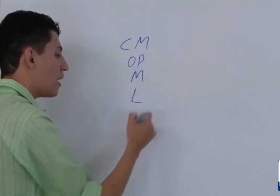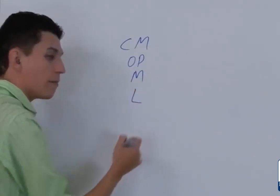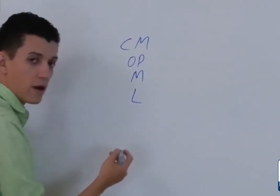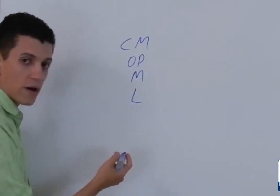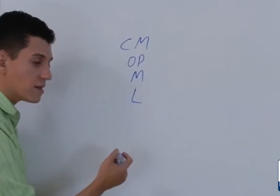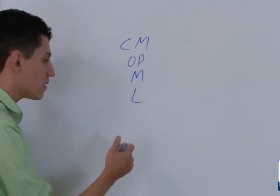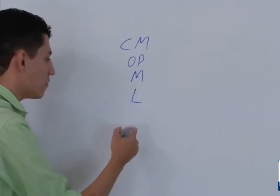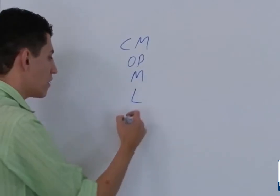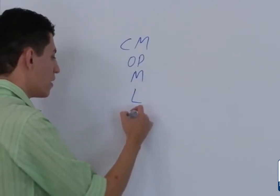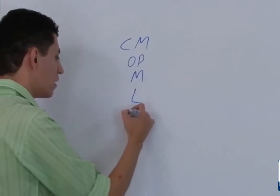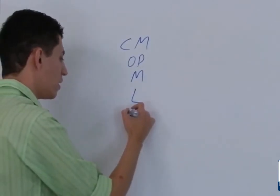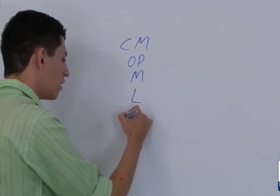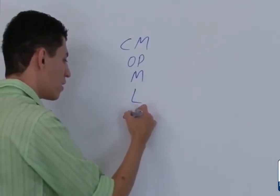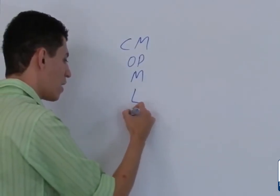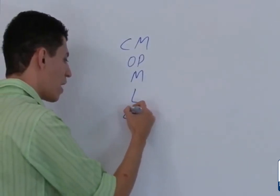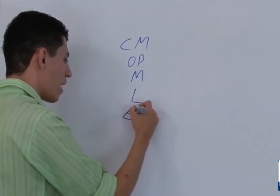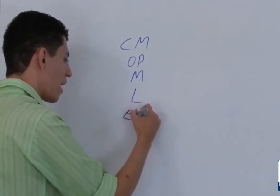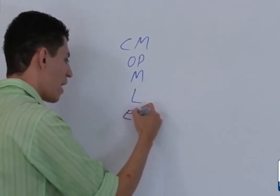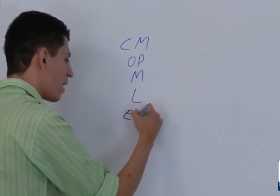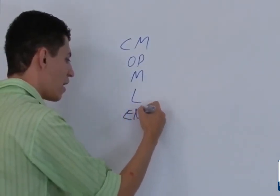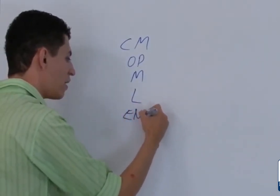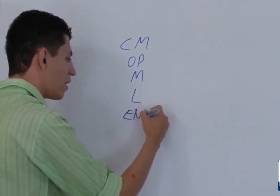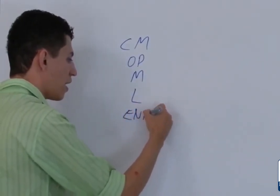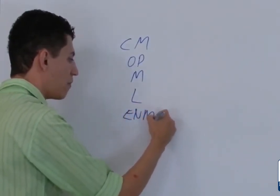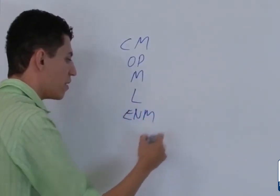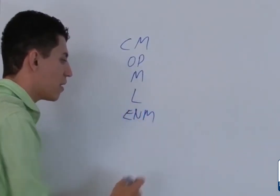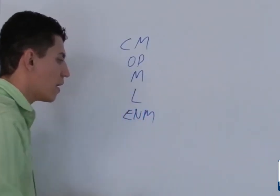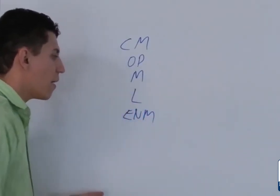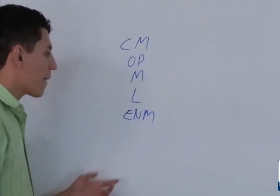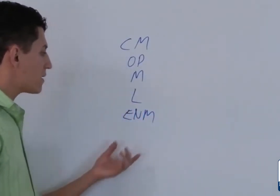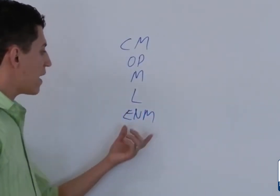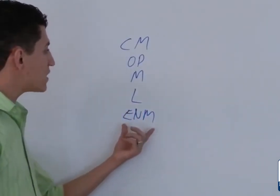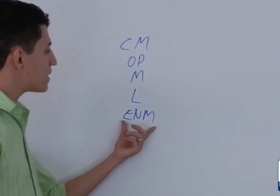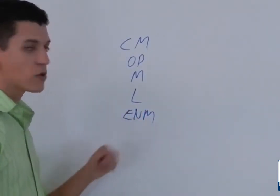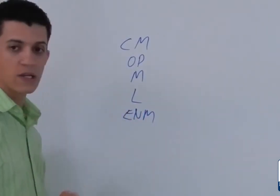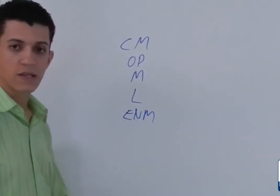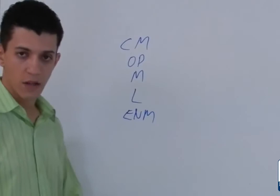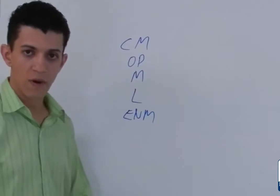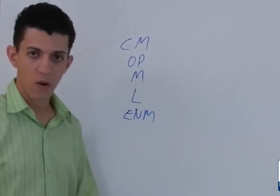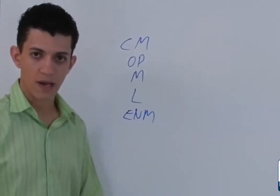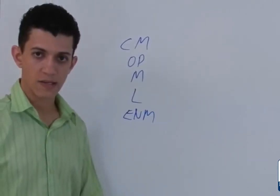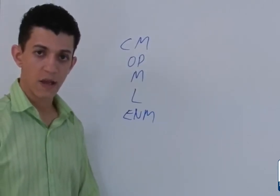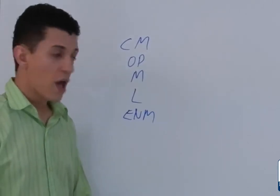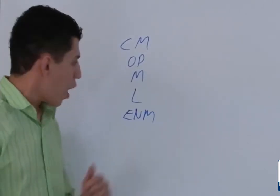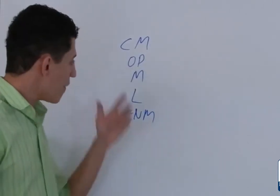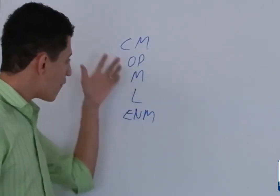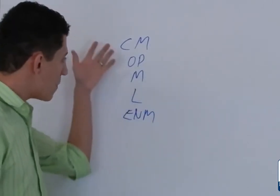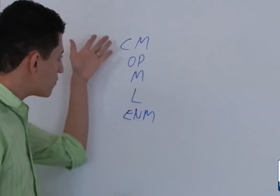L para locação. E E N M para as expressões não manuais. É uma forma de